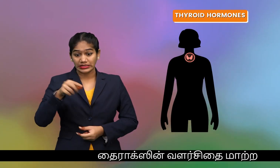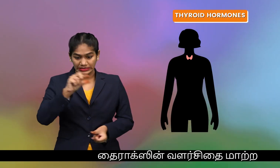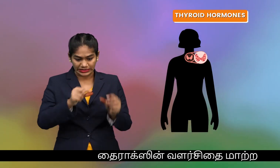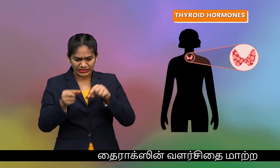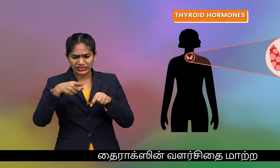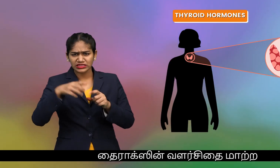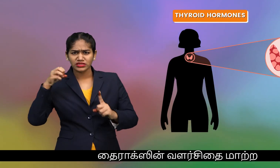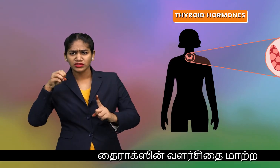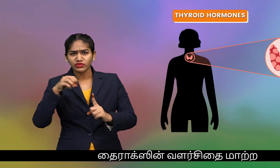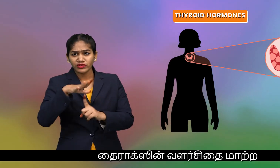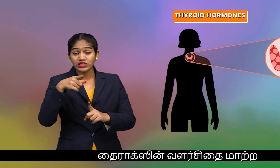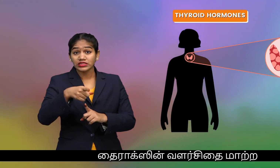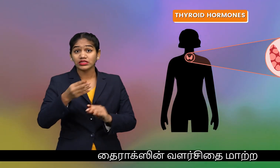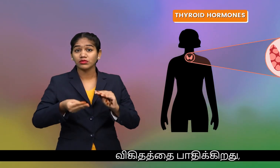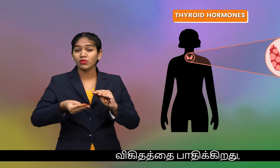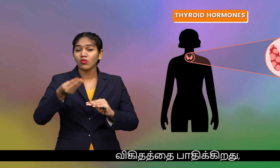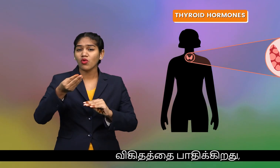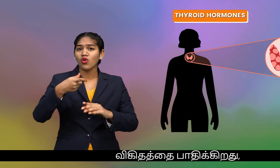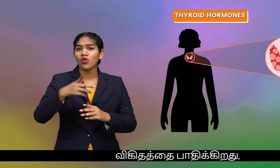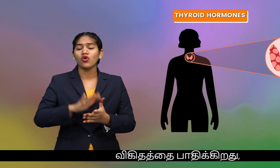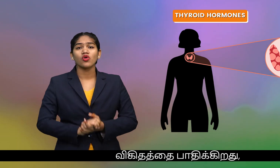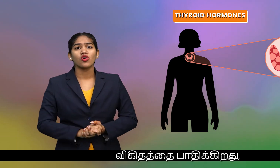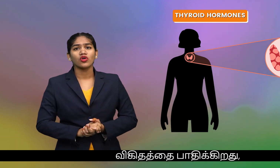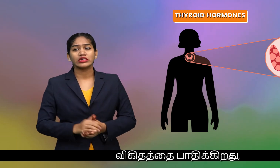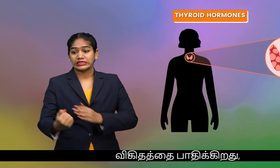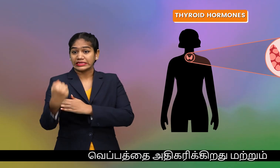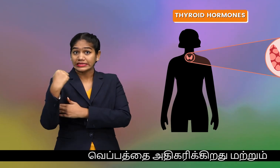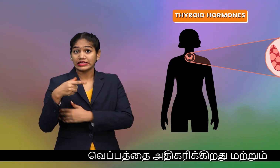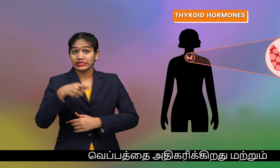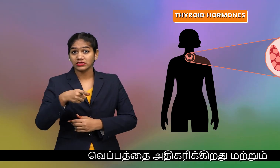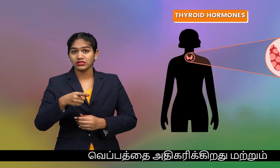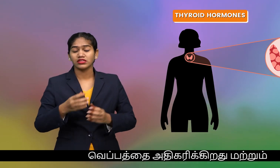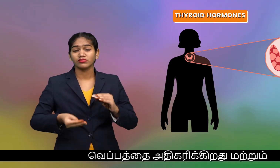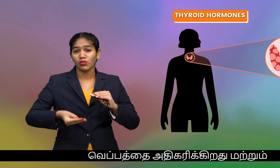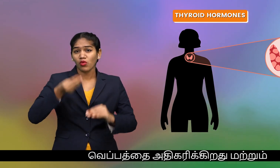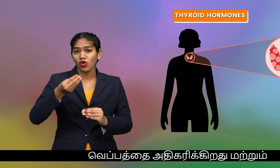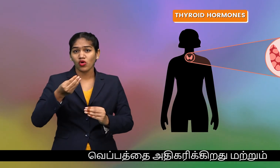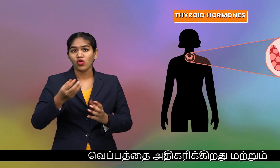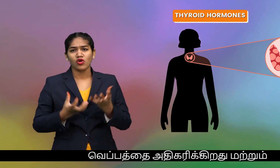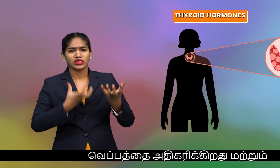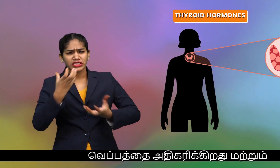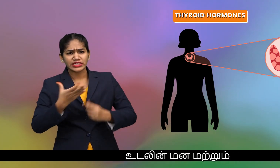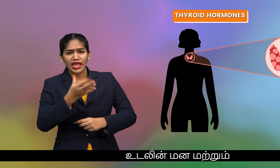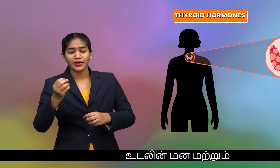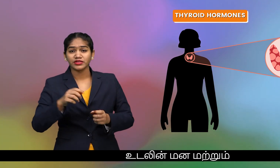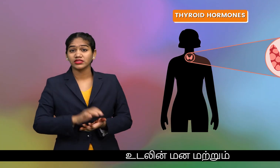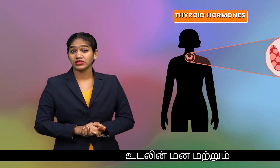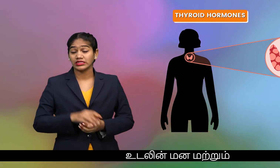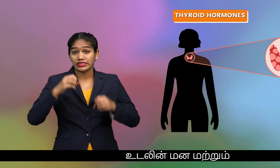தைராக்சின் வளர்ச்சியை மாற்ற விகிதத்தை பாதிக்கிறது, வெப்பத்தை அதிகரிக்கிறது மற்றும் உடலின் மனம்